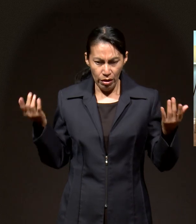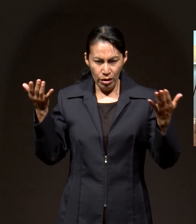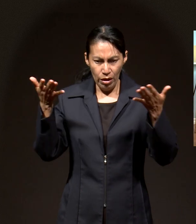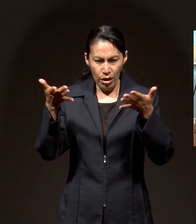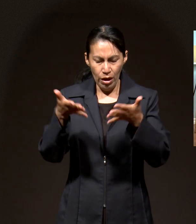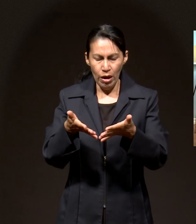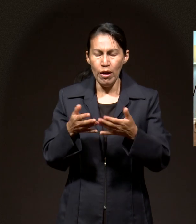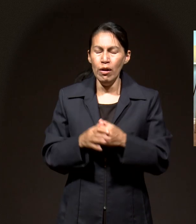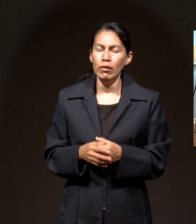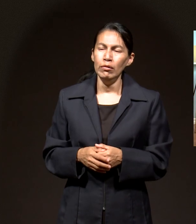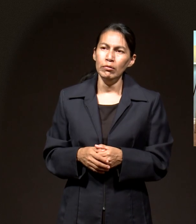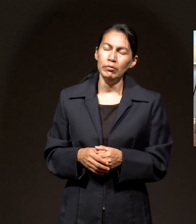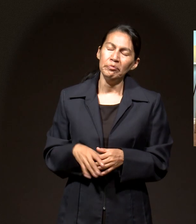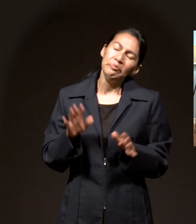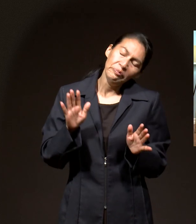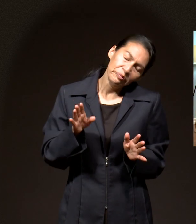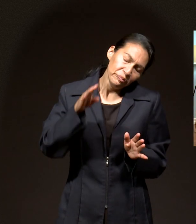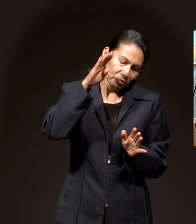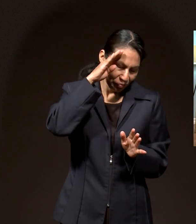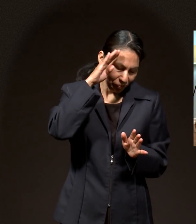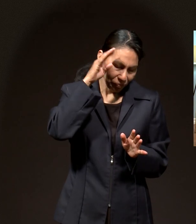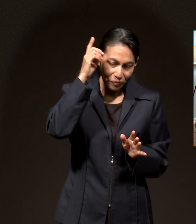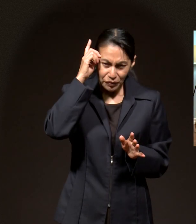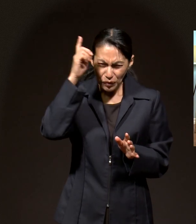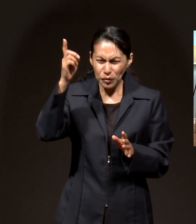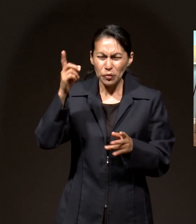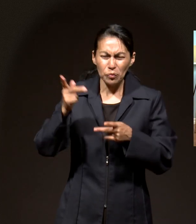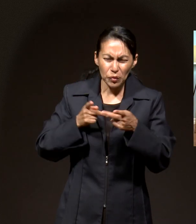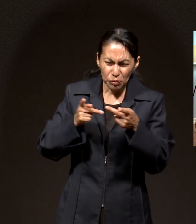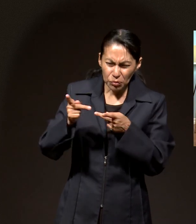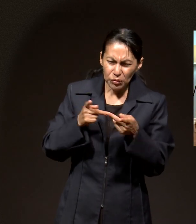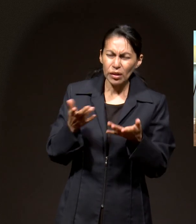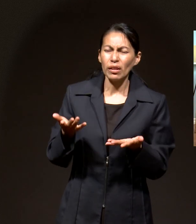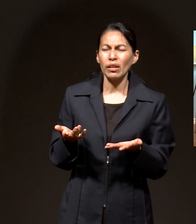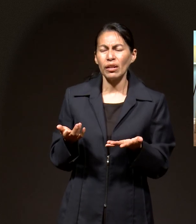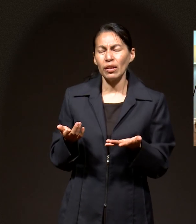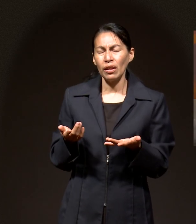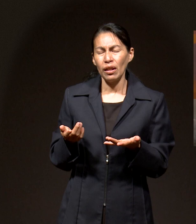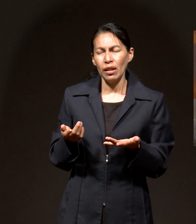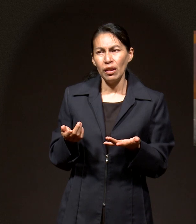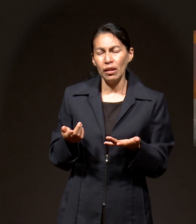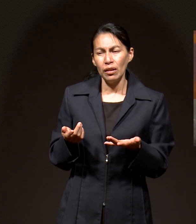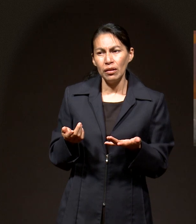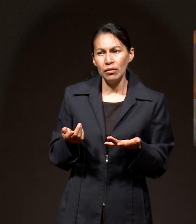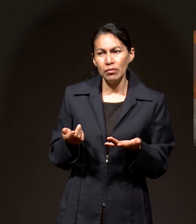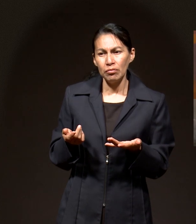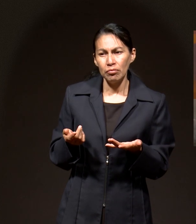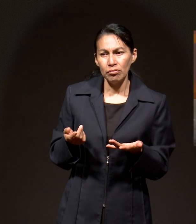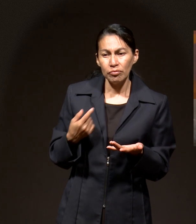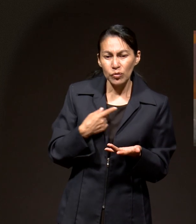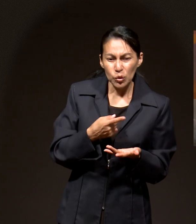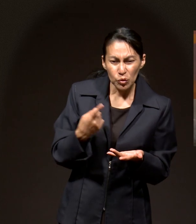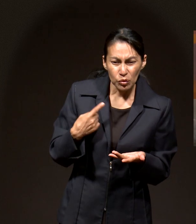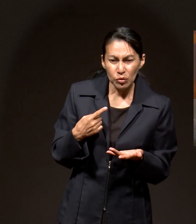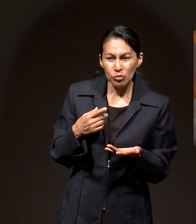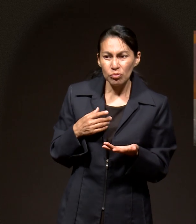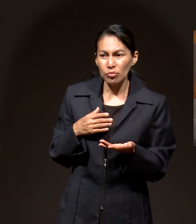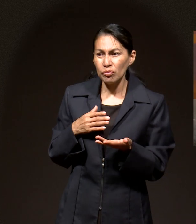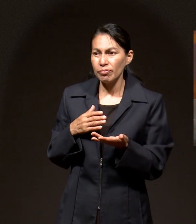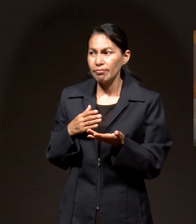que Dios nos prepara. Yo creo que cuando llegamos a cualquier situación en la